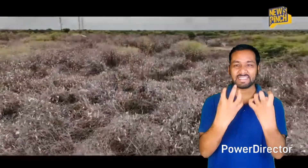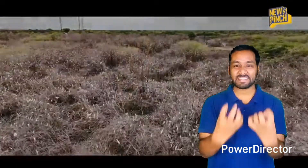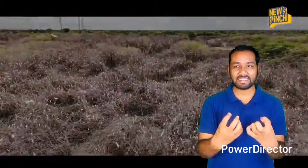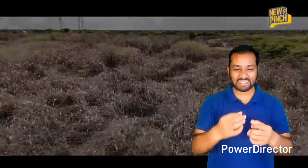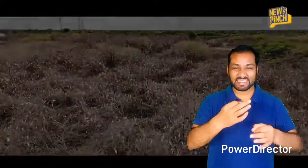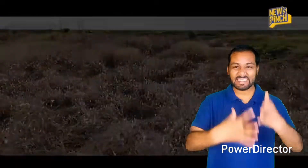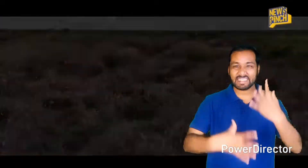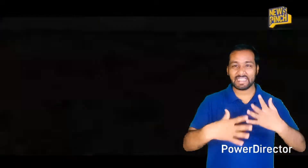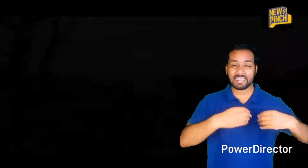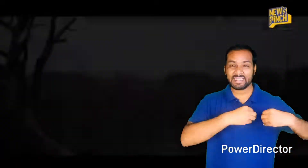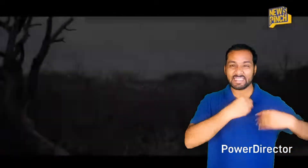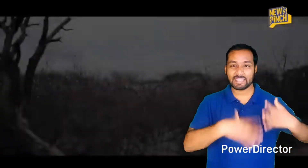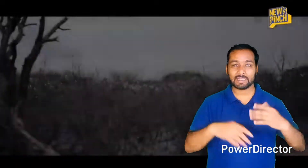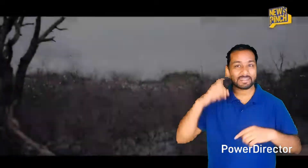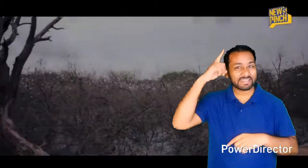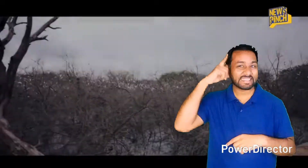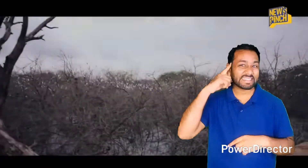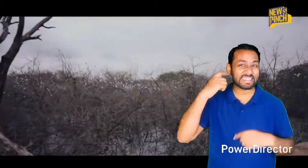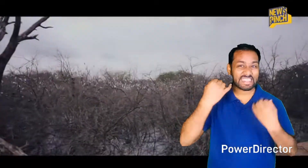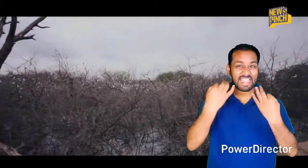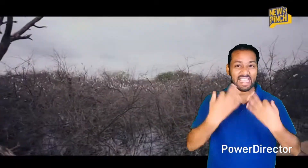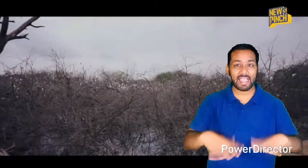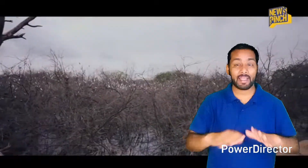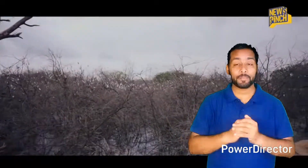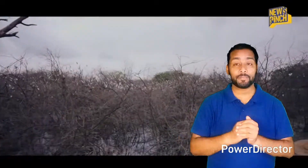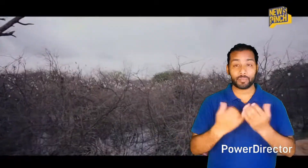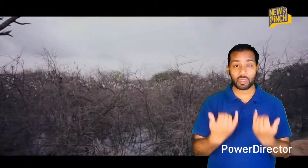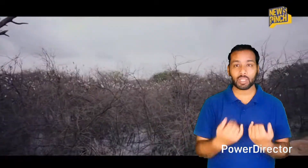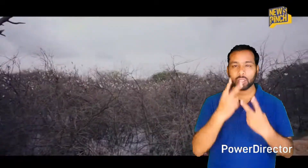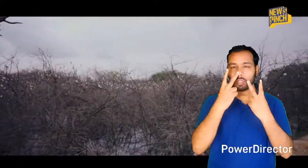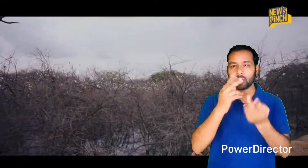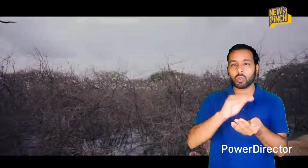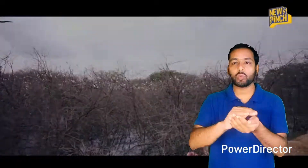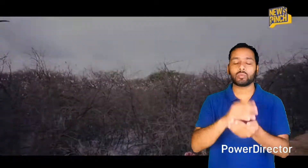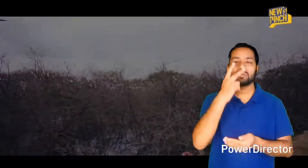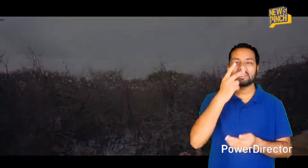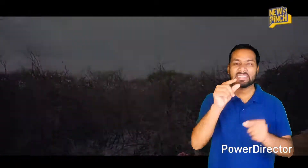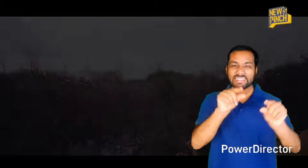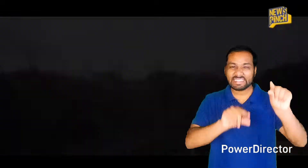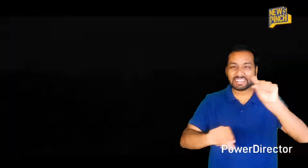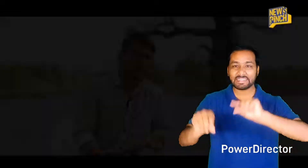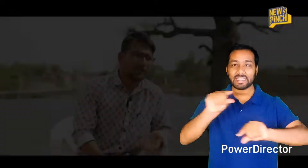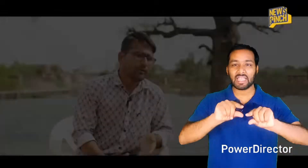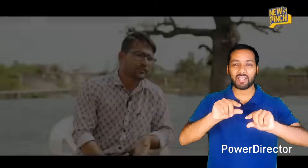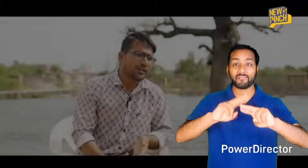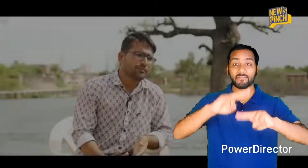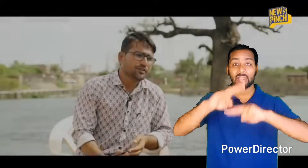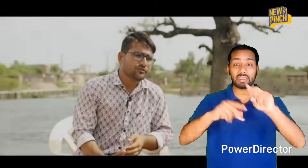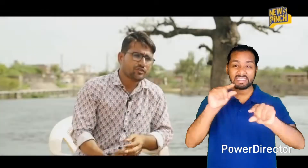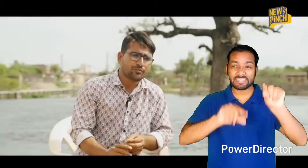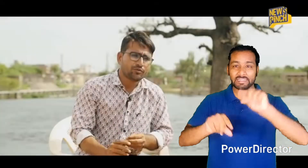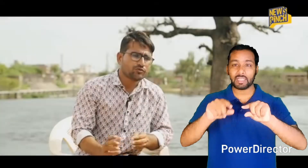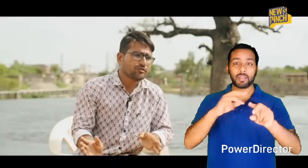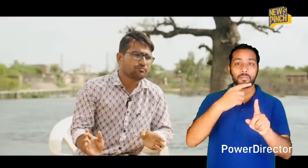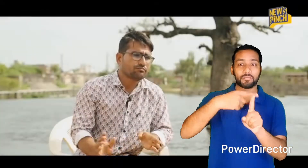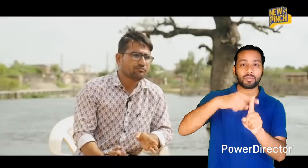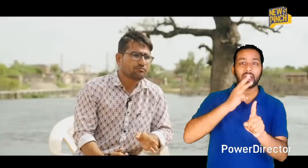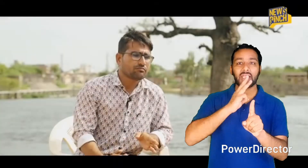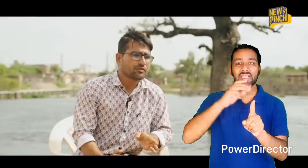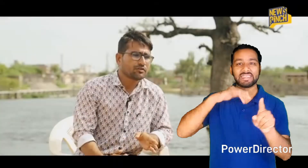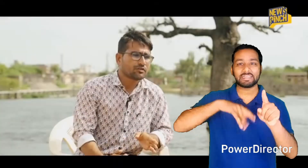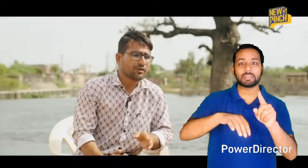के सारे ख़त्म हो चुके हैं, रोइडे सारे जल गए, जाड़ें सारी जल गई, और अब जो बसा है हमारे सामने सिर्फ और